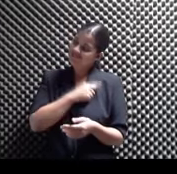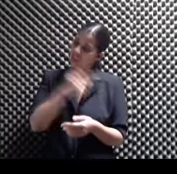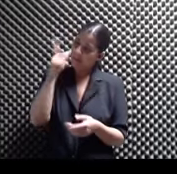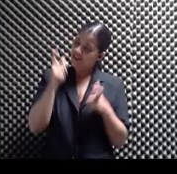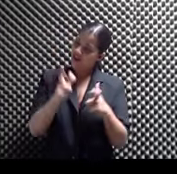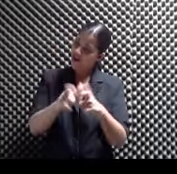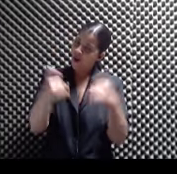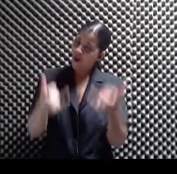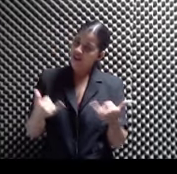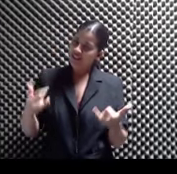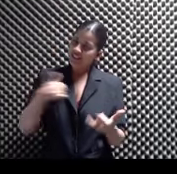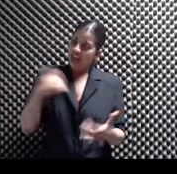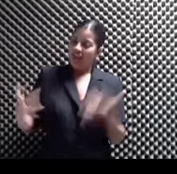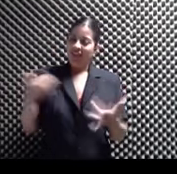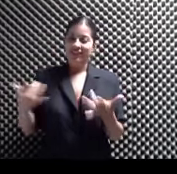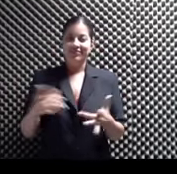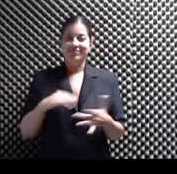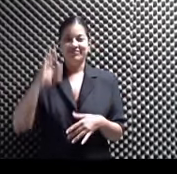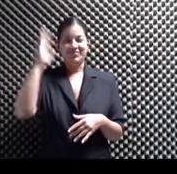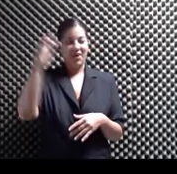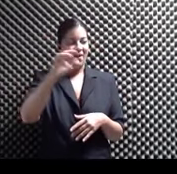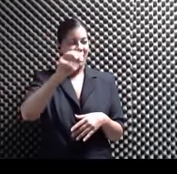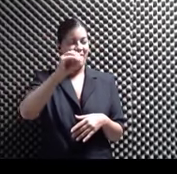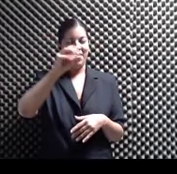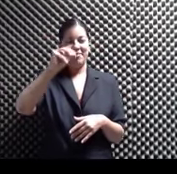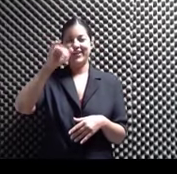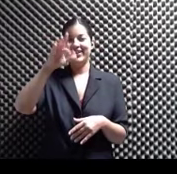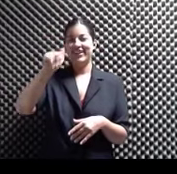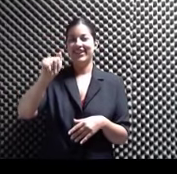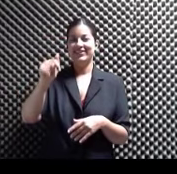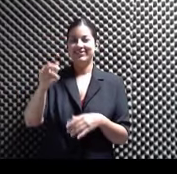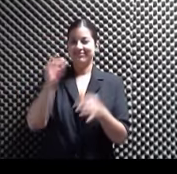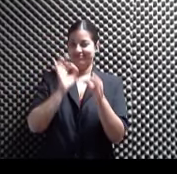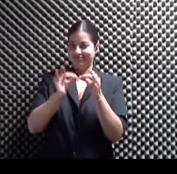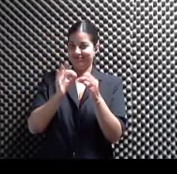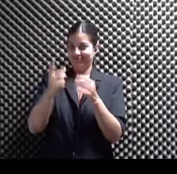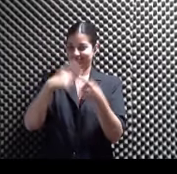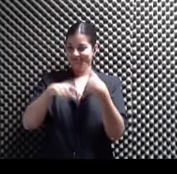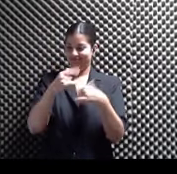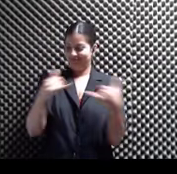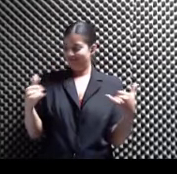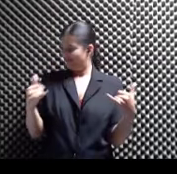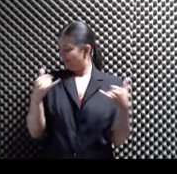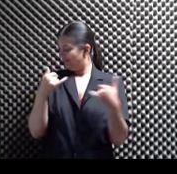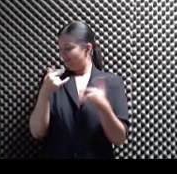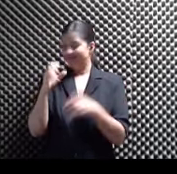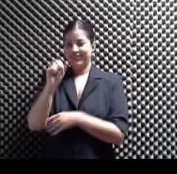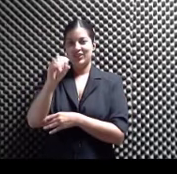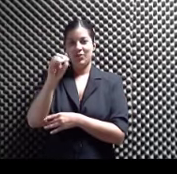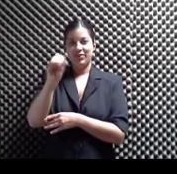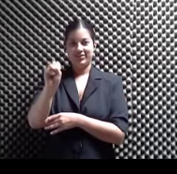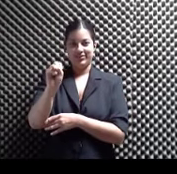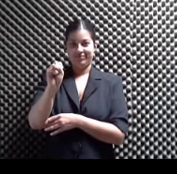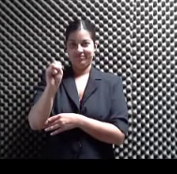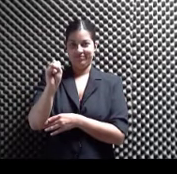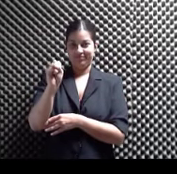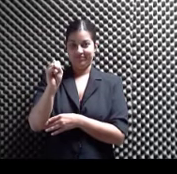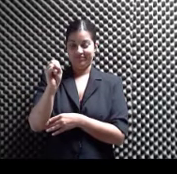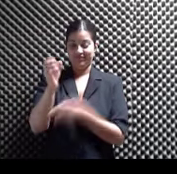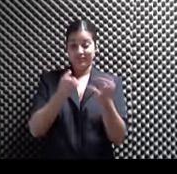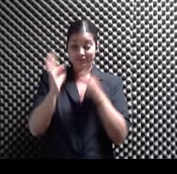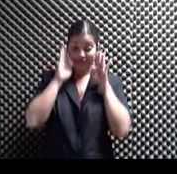hoy. Estamos un poco agitados. Hola, Omaira Cavilla, nuestra... E intérprete de lenguaje de señas de SOS, Servicios Orientados